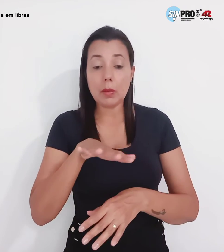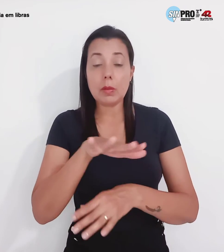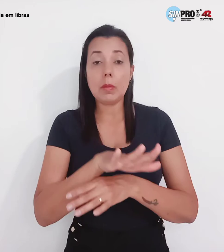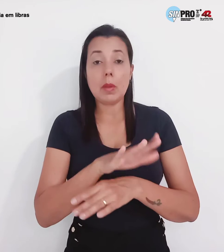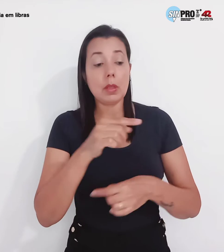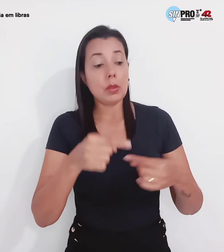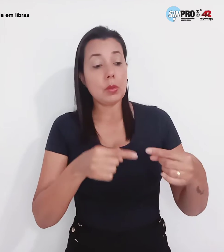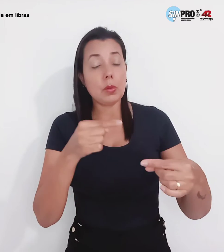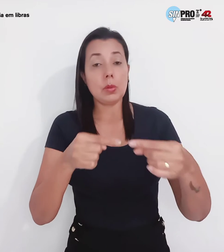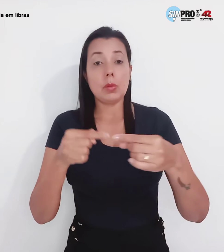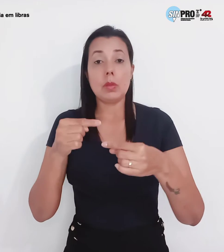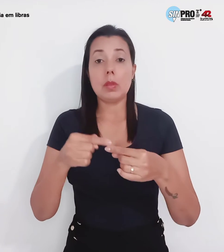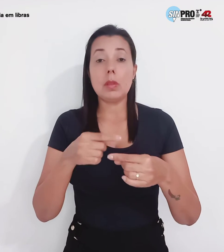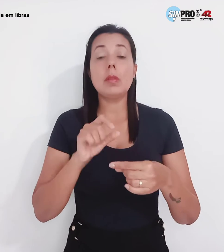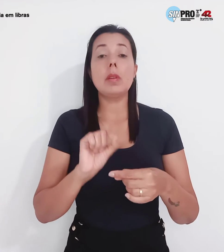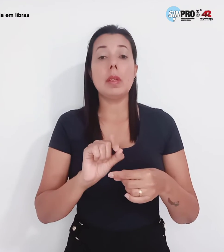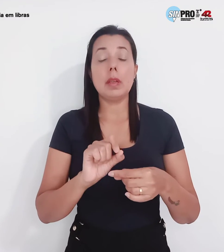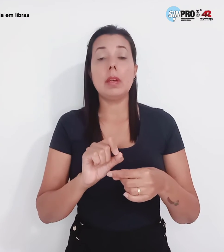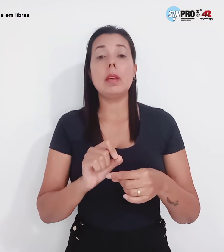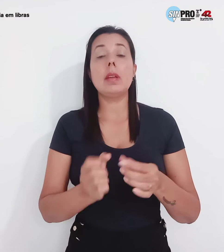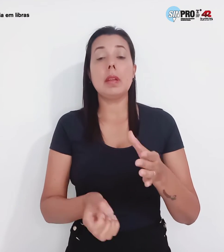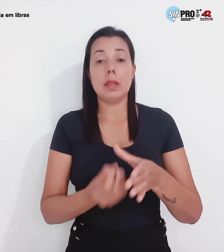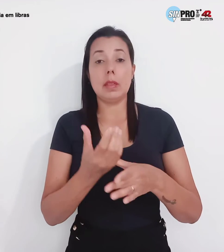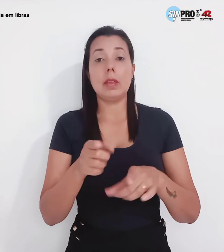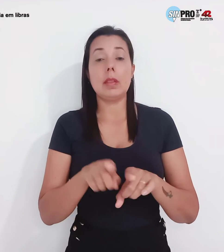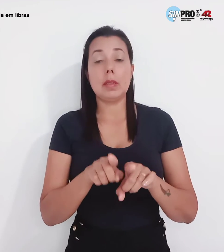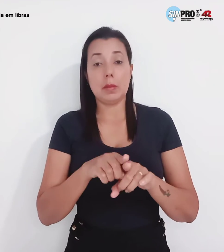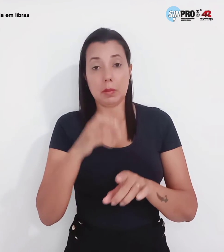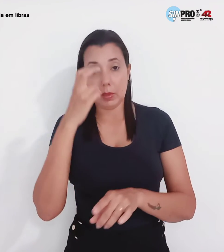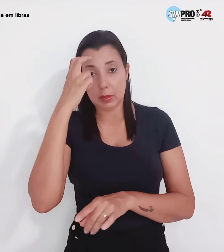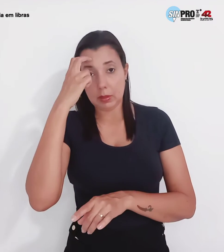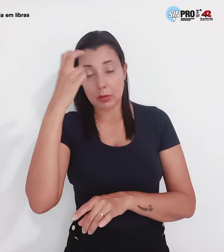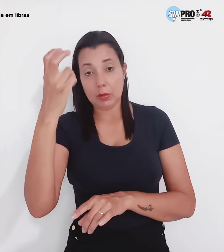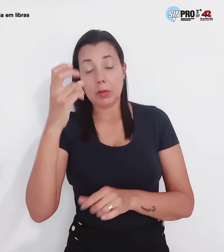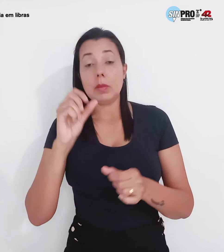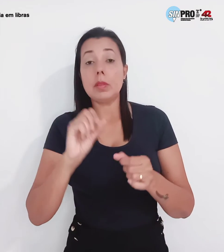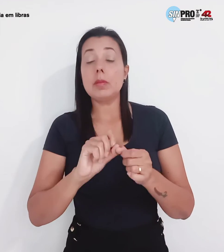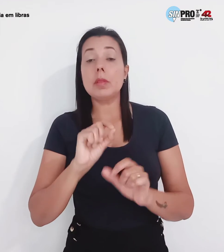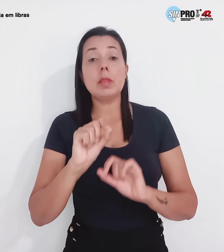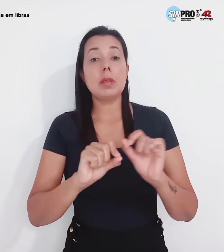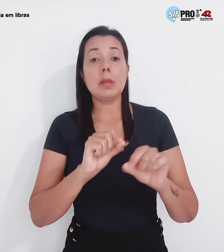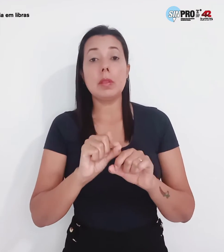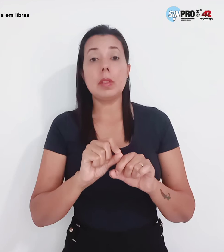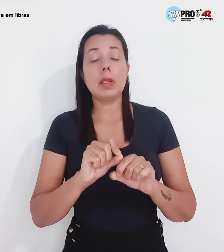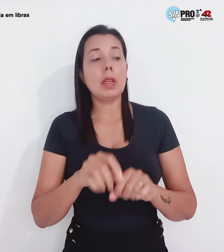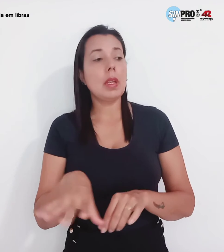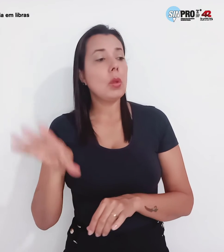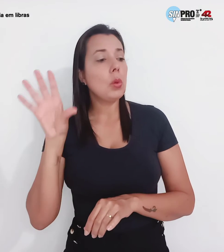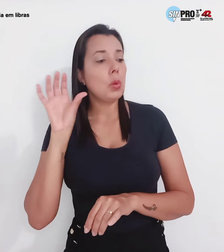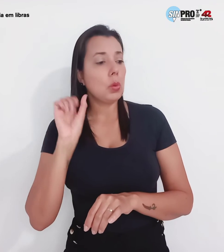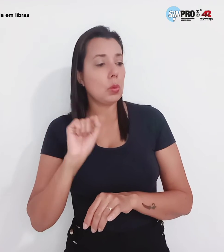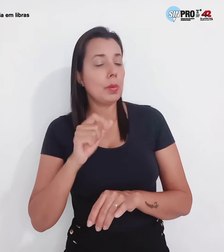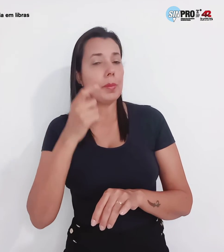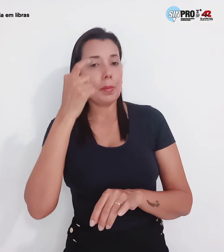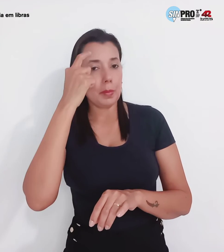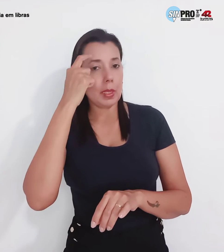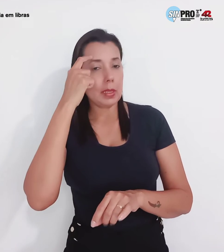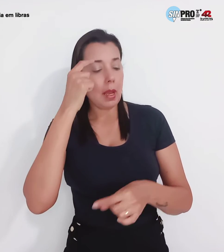debate é fomentar a cultura e fazer escutas e pensar políticas,